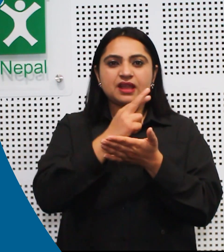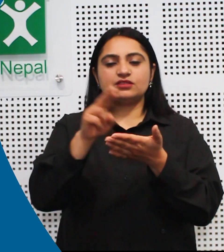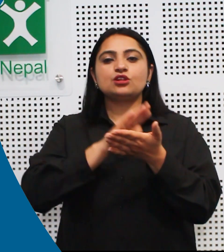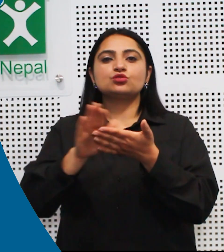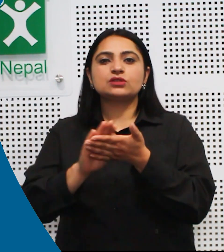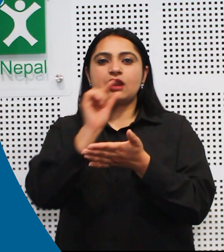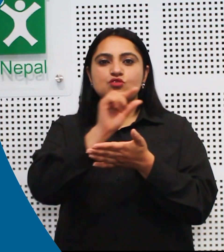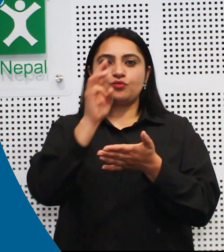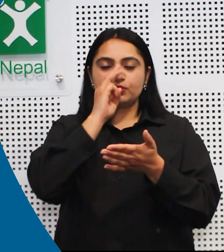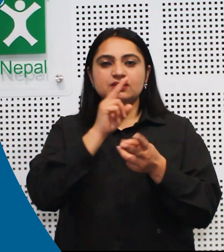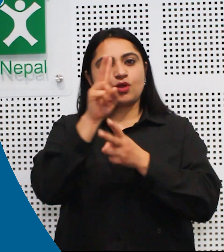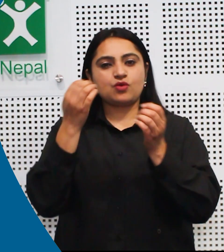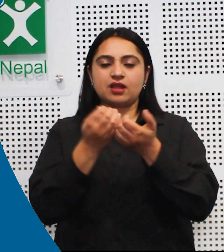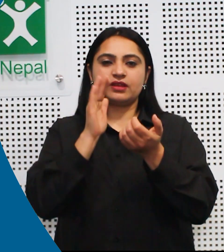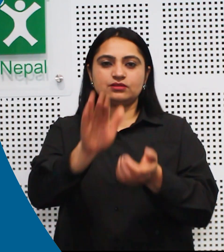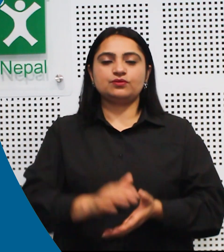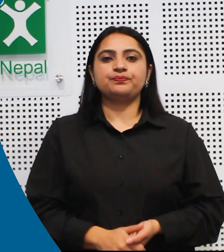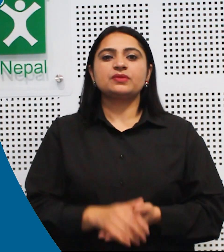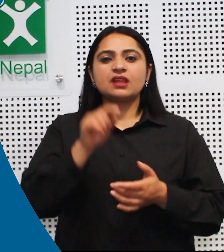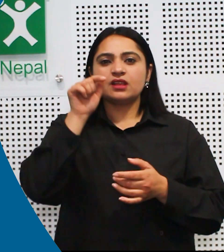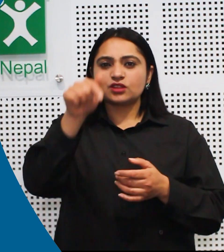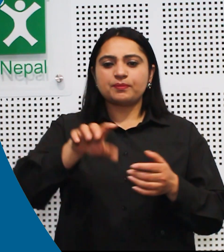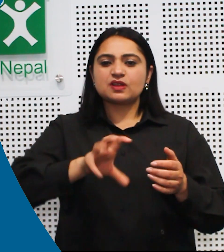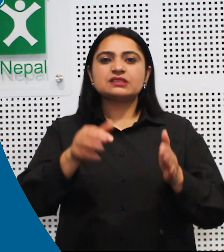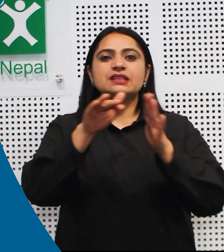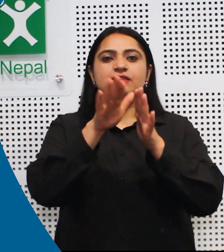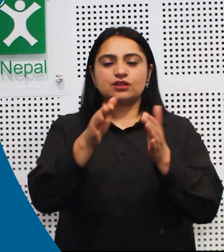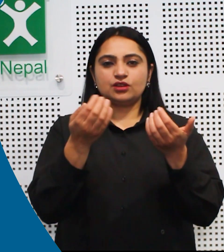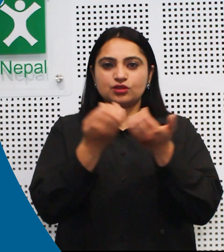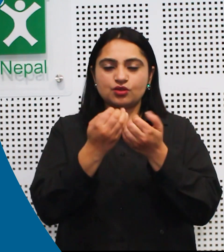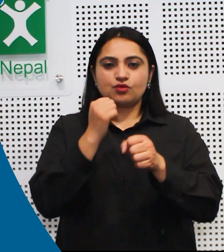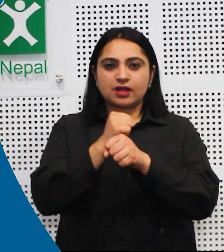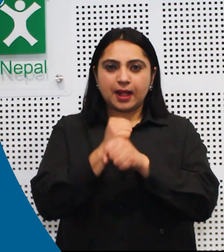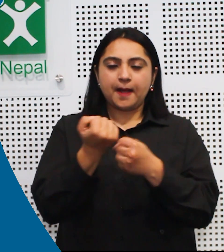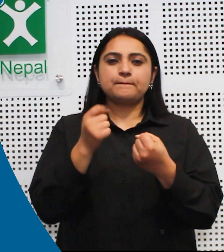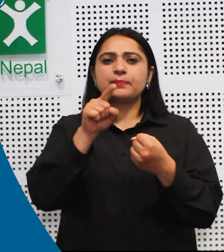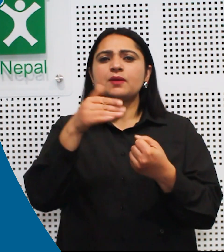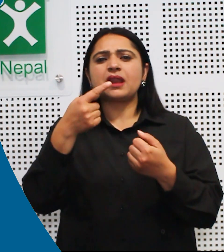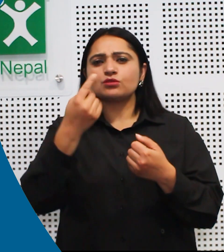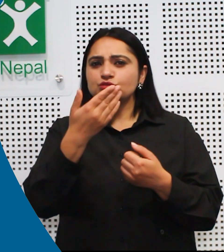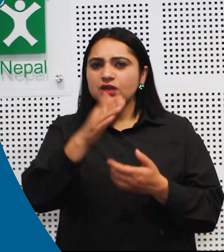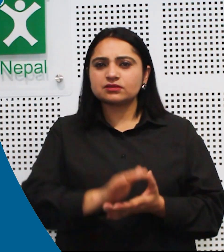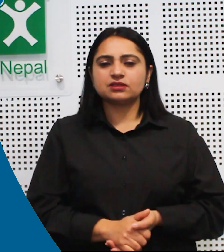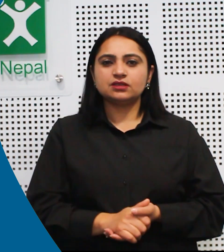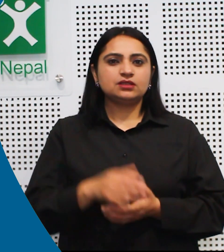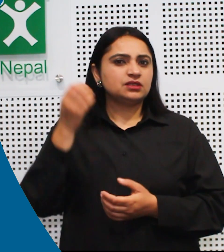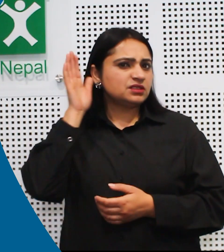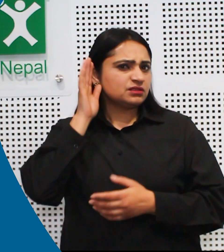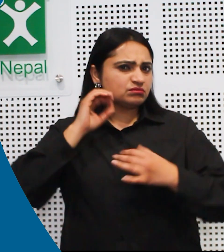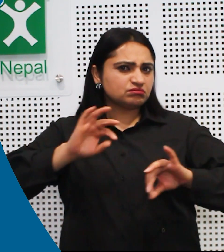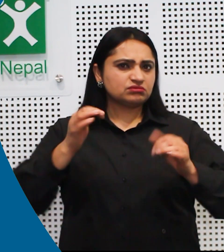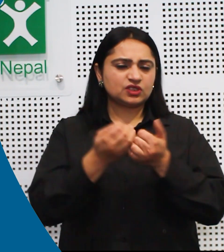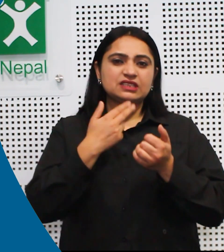सुधारका बारेमा चर्चा गरिरहेका छौं। तपाईको स्थानीय तहले गरेको काम कारबाही तपाईलाई कस्तो लागिरहेको छ सुनाउन मन छ